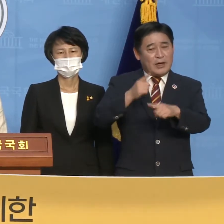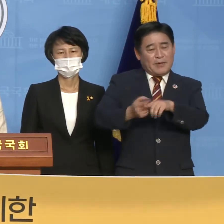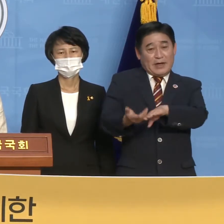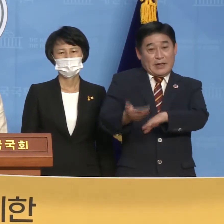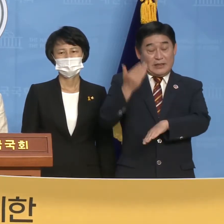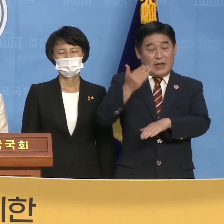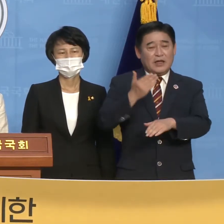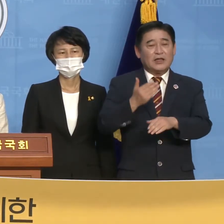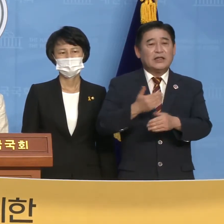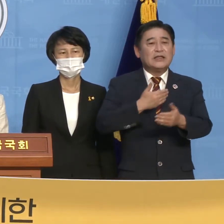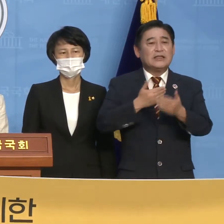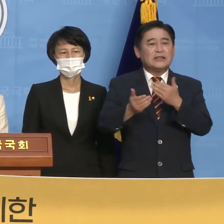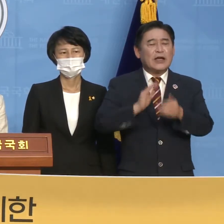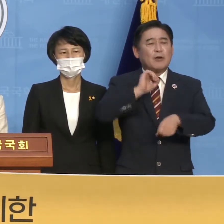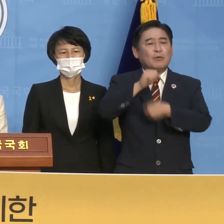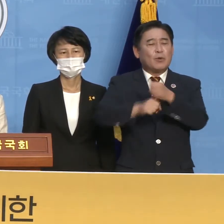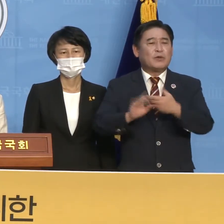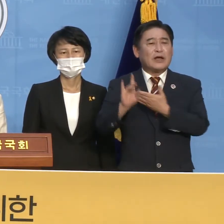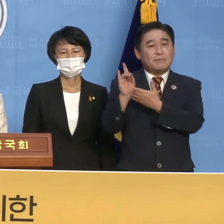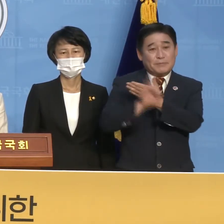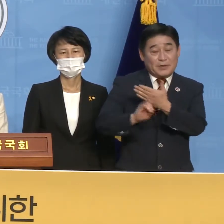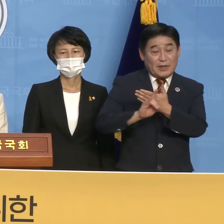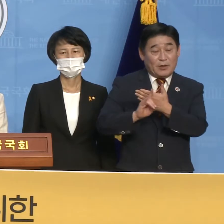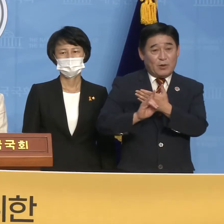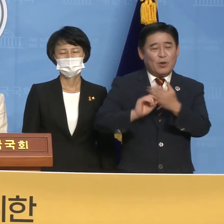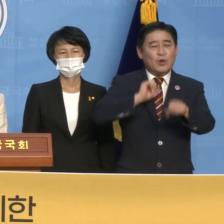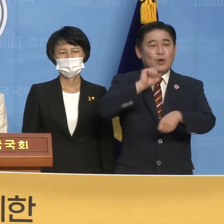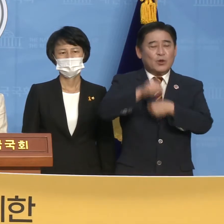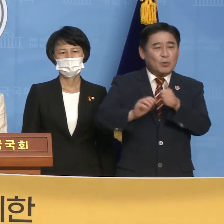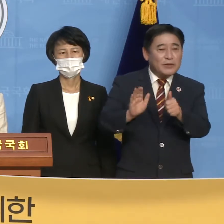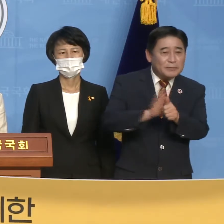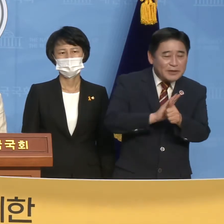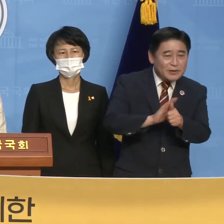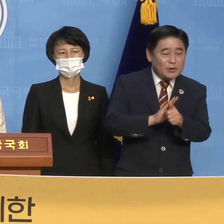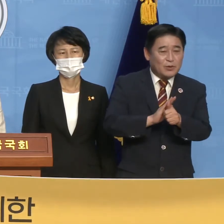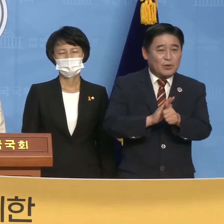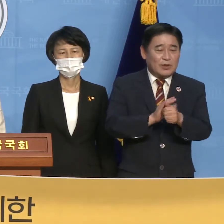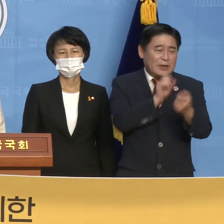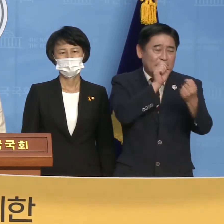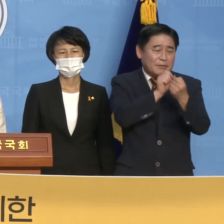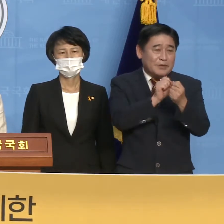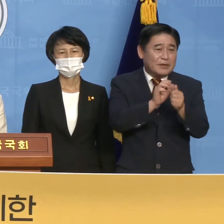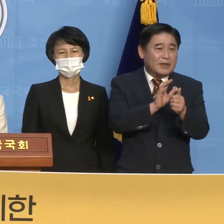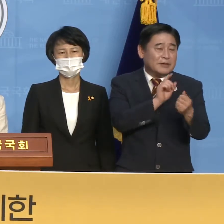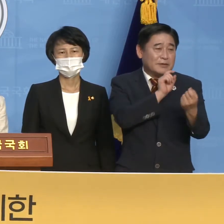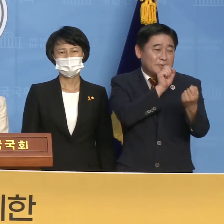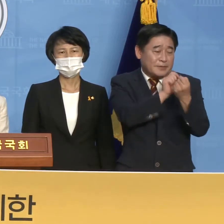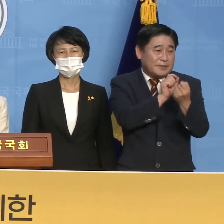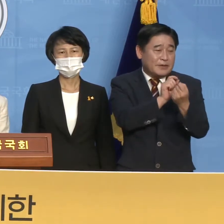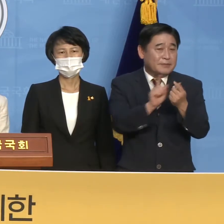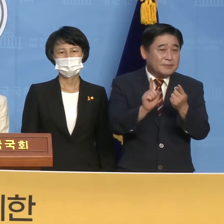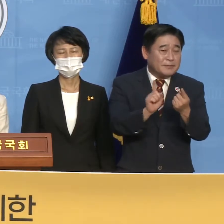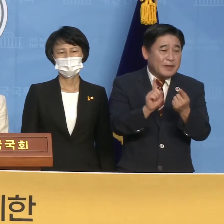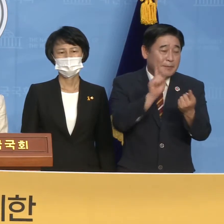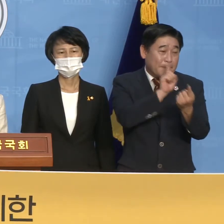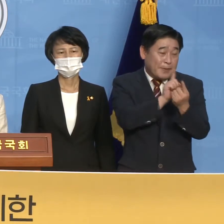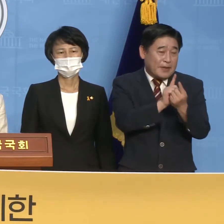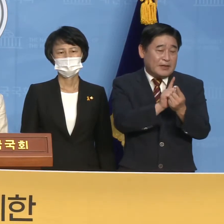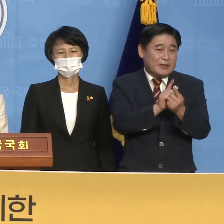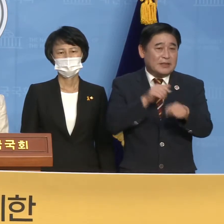이상이 체험동물원이라는 명목으로 야생동물을 만지고 밀접하게 접촉하는 형태로 운영되고